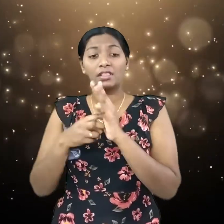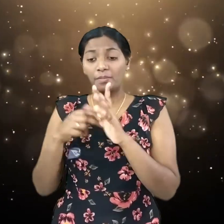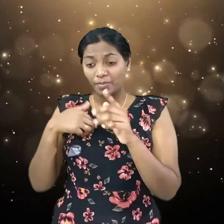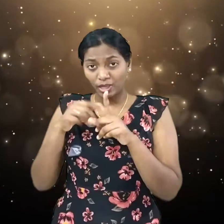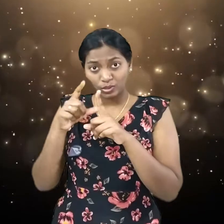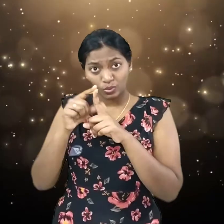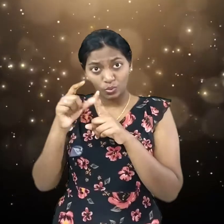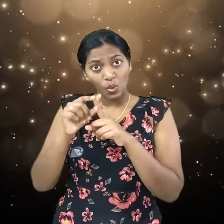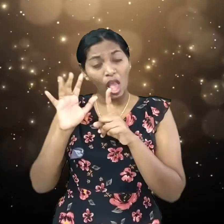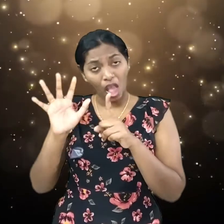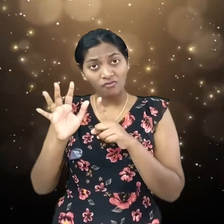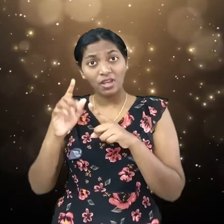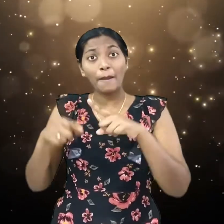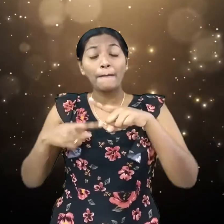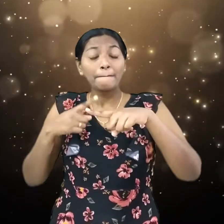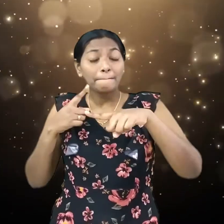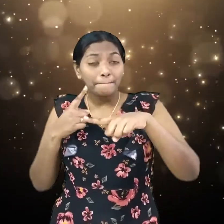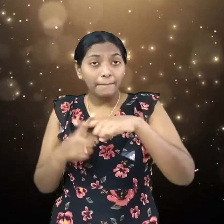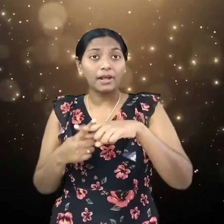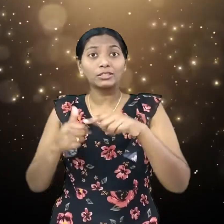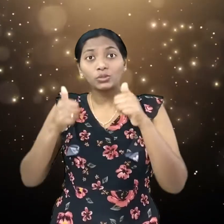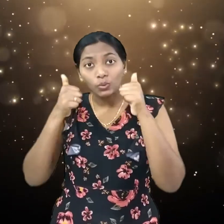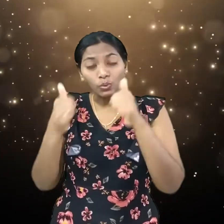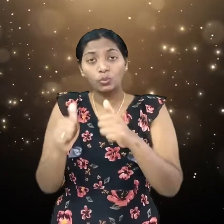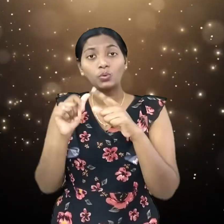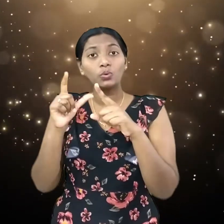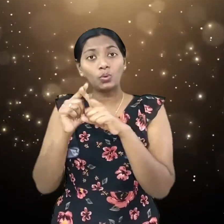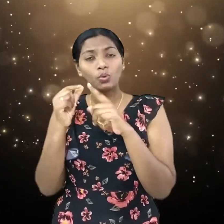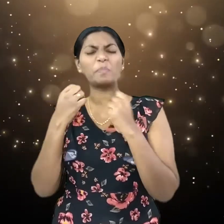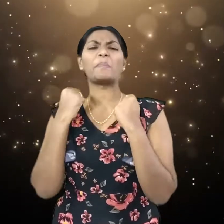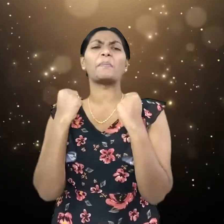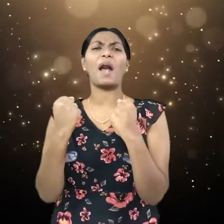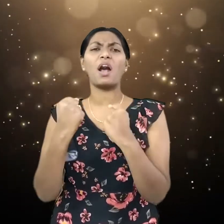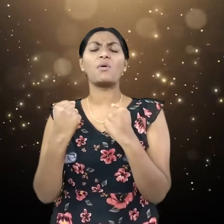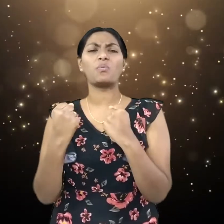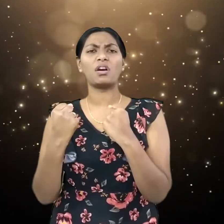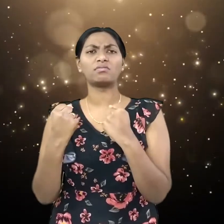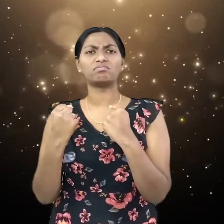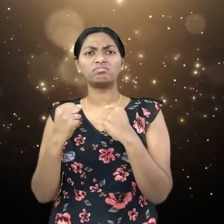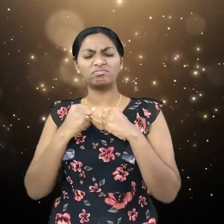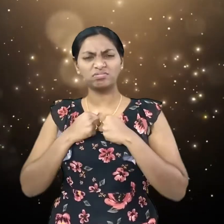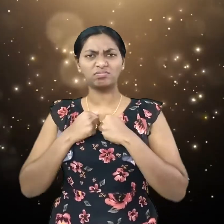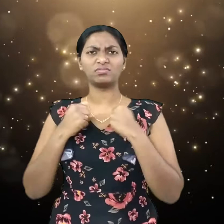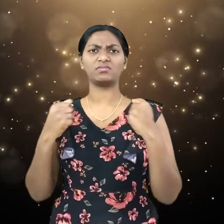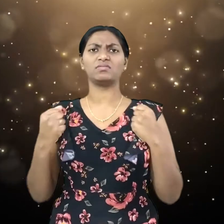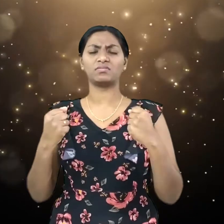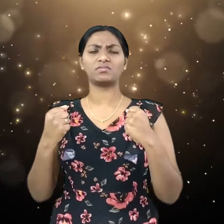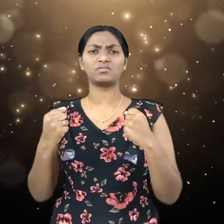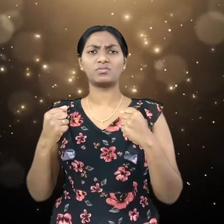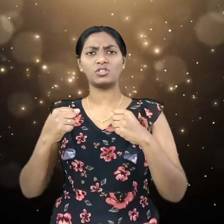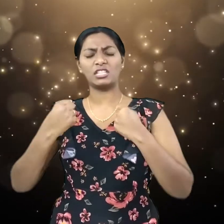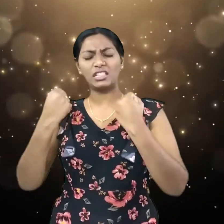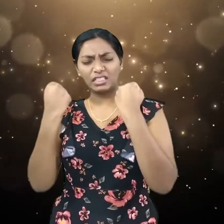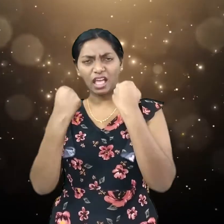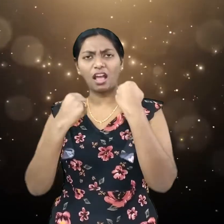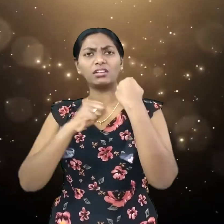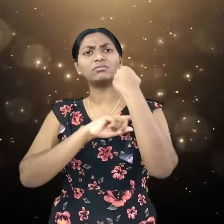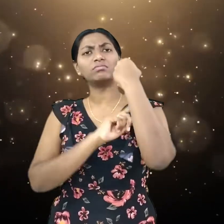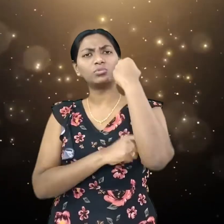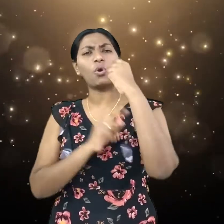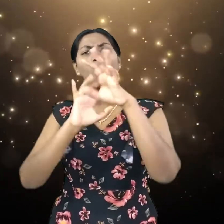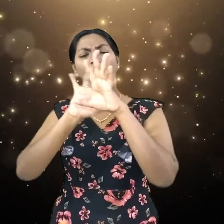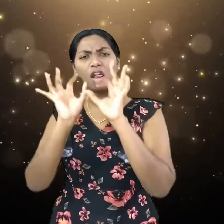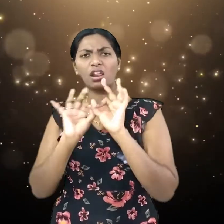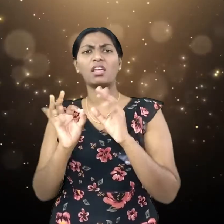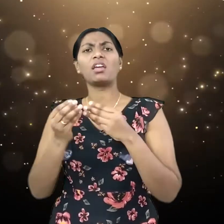पाते हो अच्छे से, उसको करने की हिम्मत, निर्भीकता, साहस और ताकत आपके